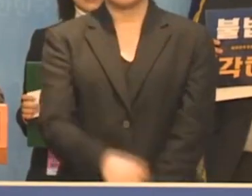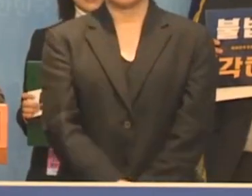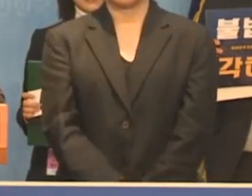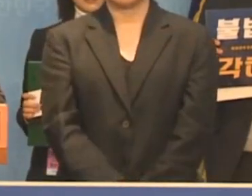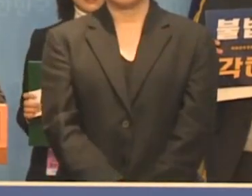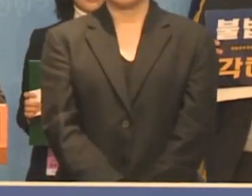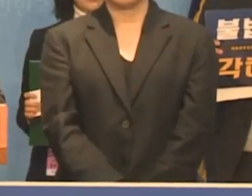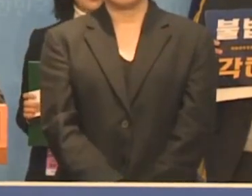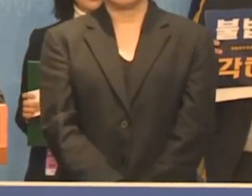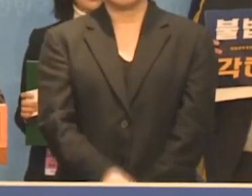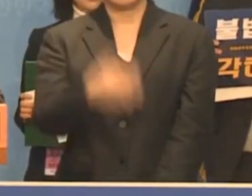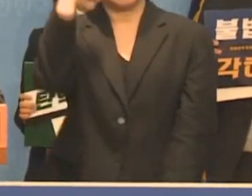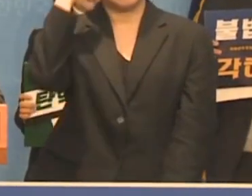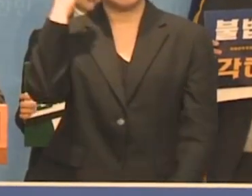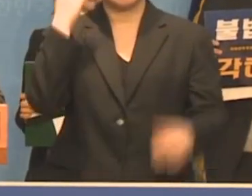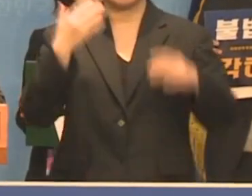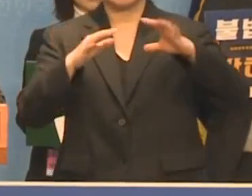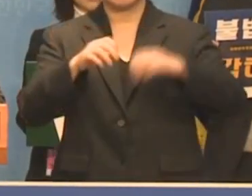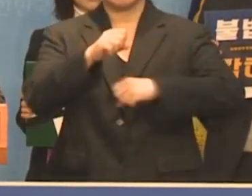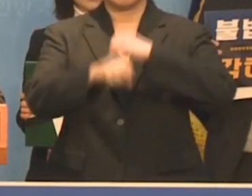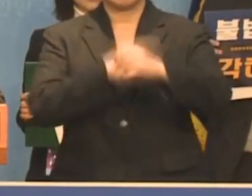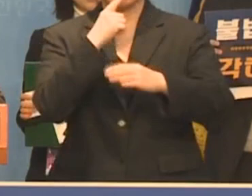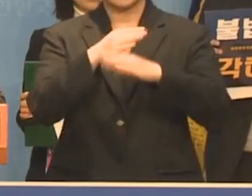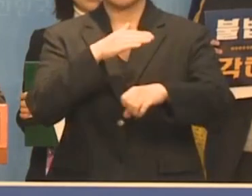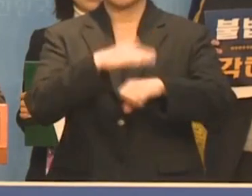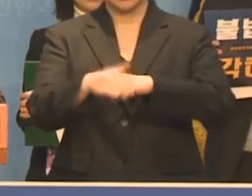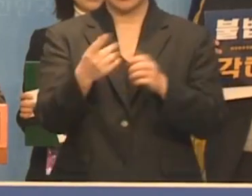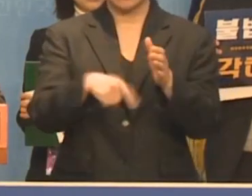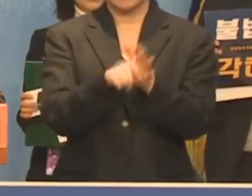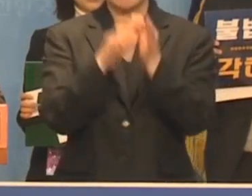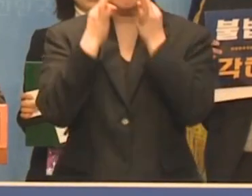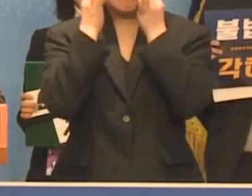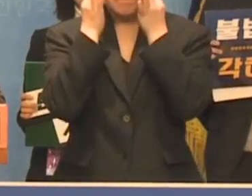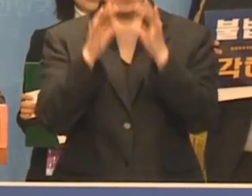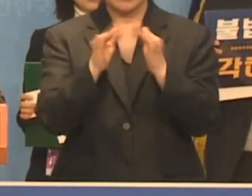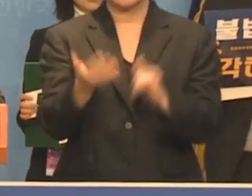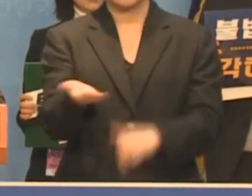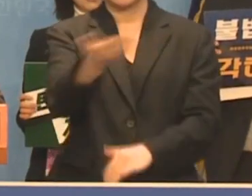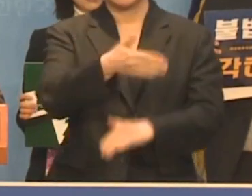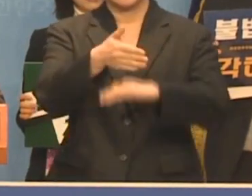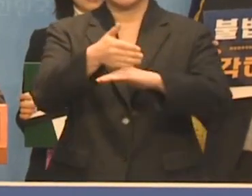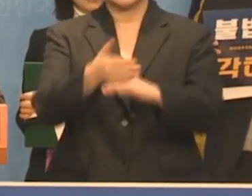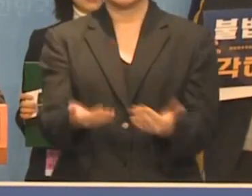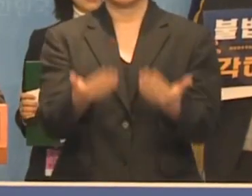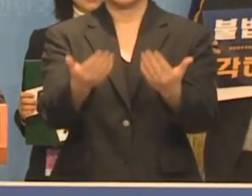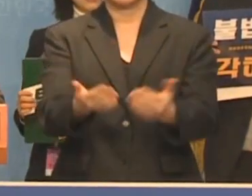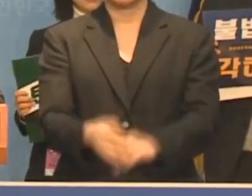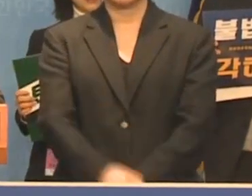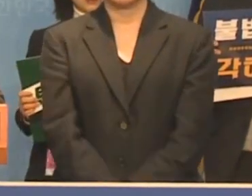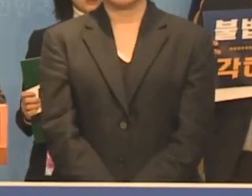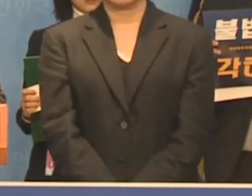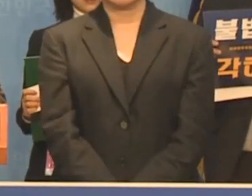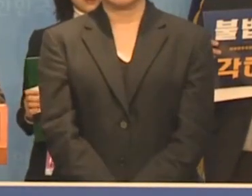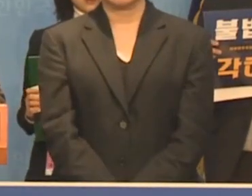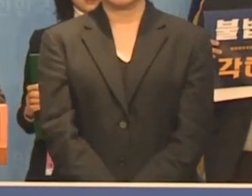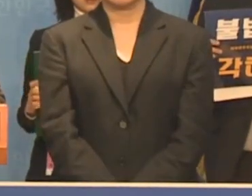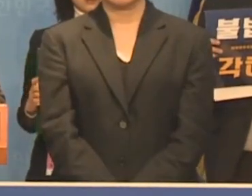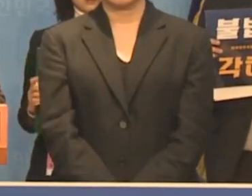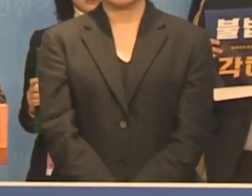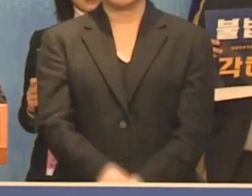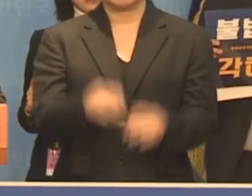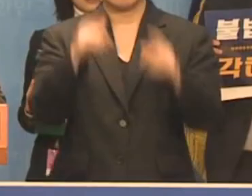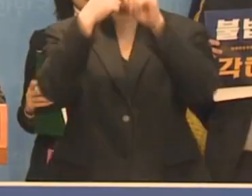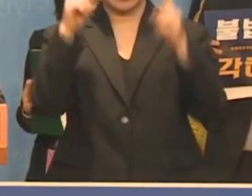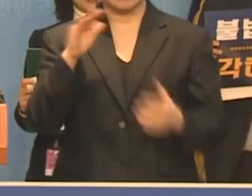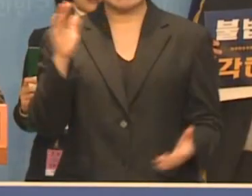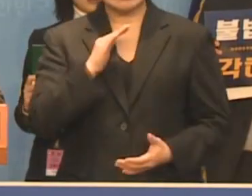시작에 앞서 그동안 대한민국의 자유민주주의를 위해 노력해주신 모든 국민 여러분들께 감사의 말씀 전하겠습니다. 저희